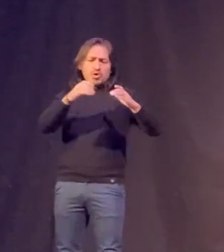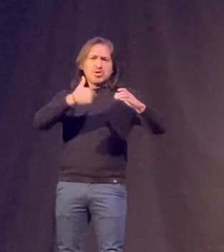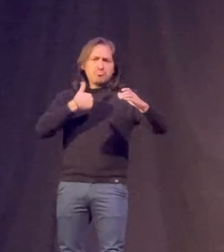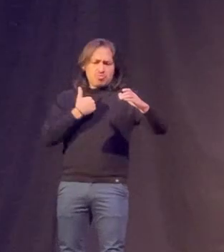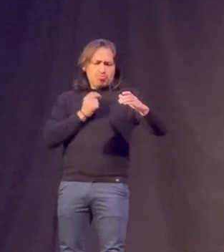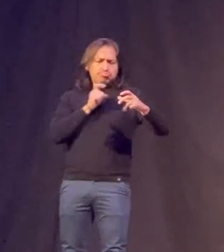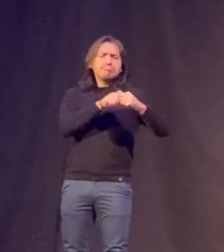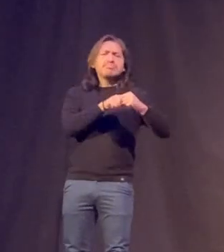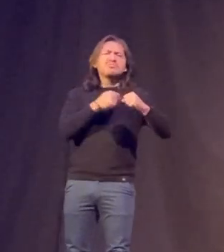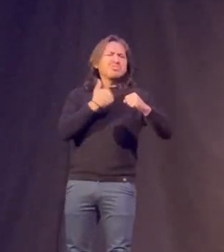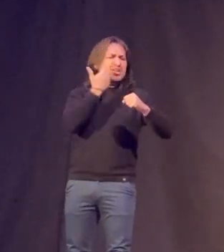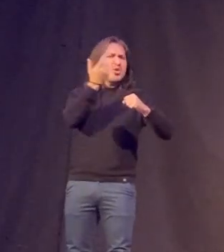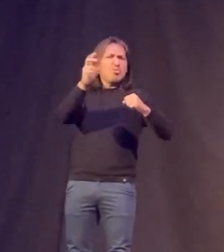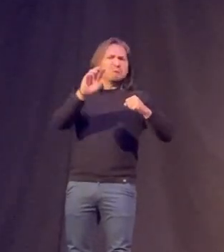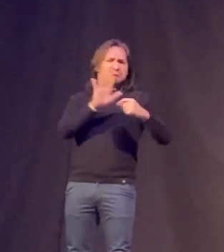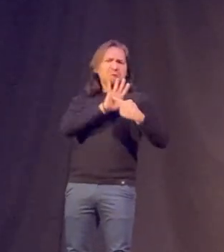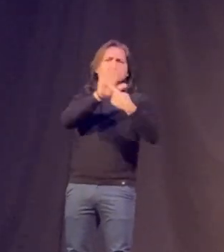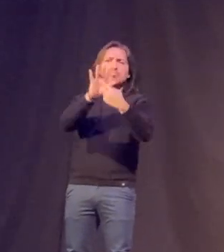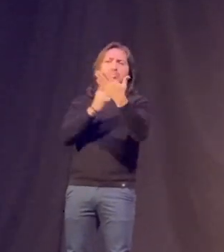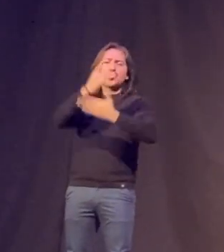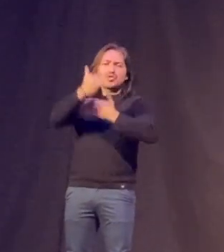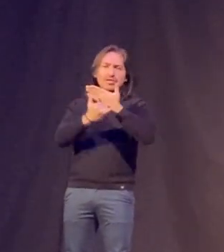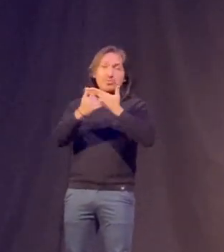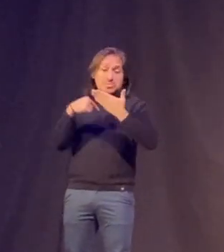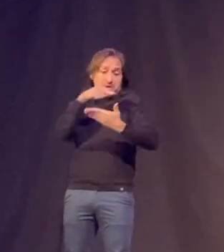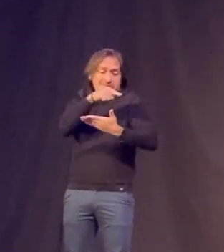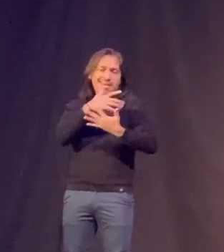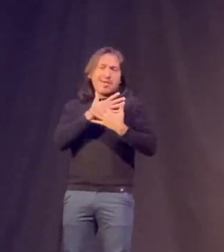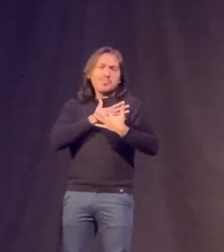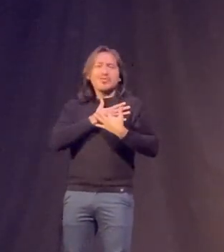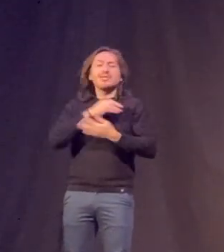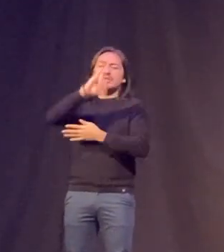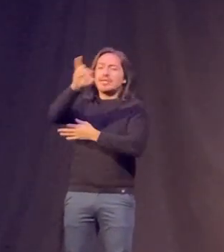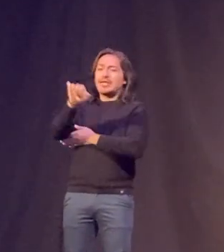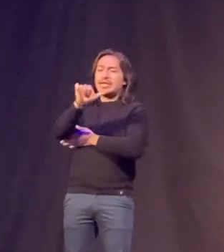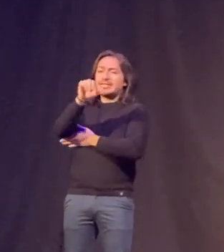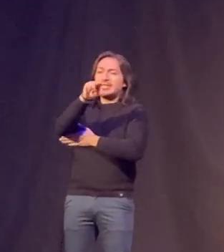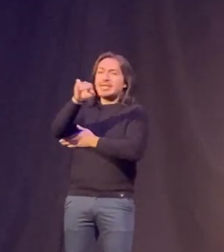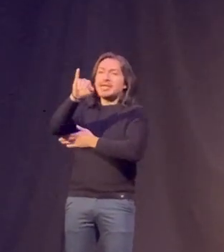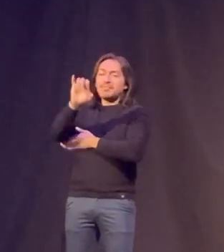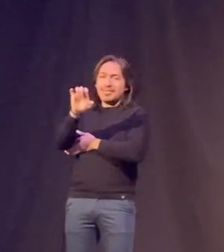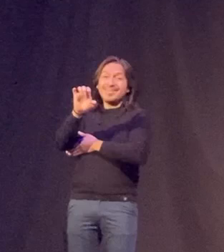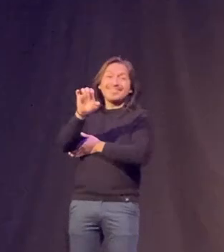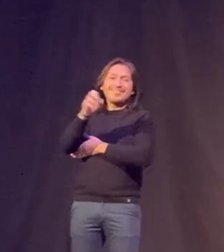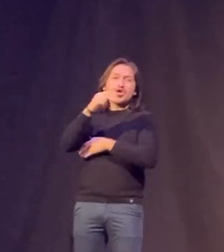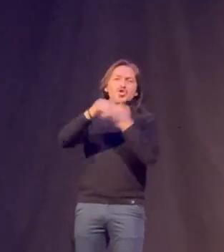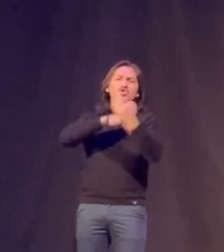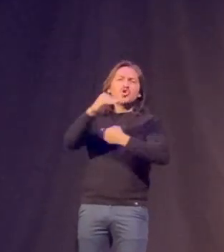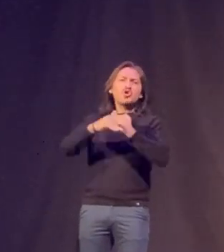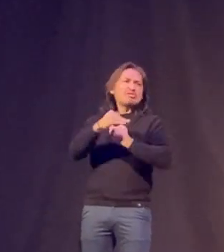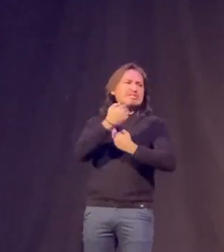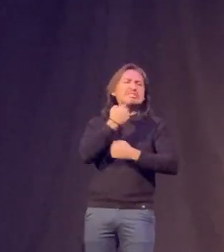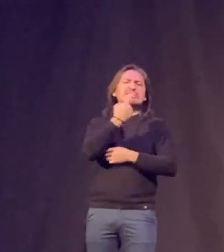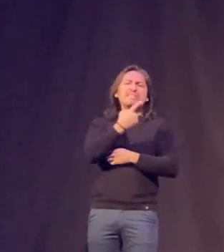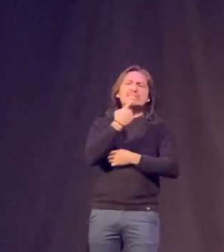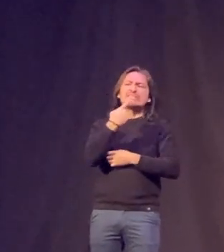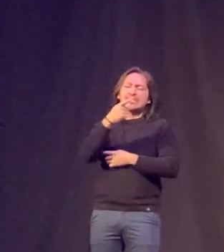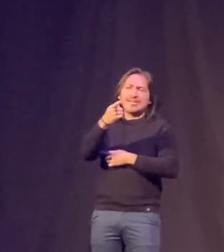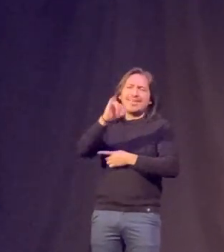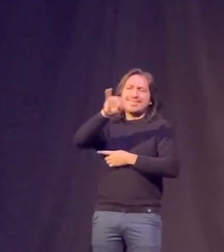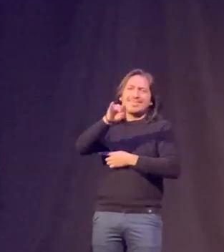desde un lugar con mucha congruencia y amor. Todo el mundo habla de Jamie, es un musical basado en la historia real de Jamie Campbell,